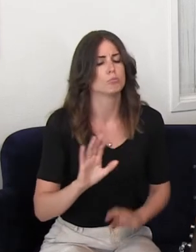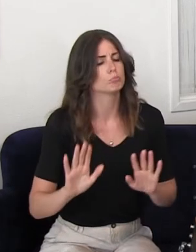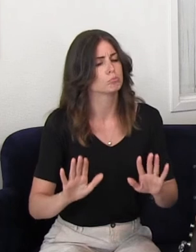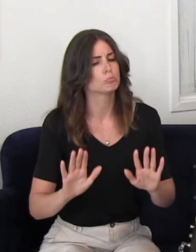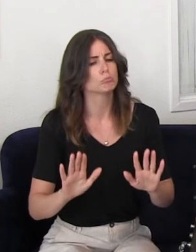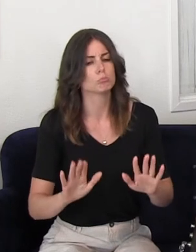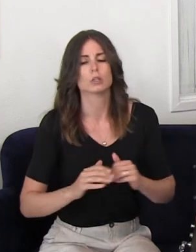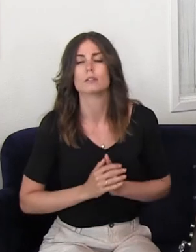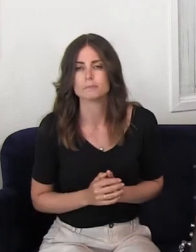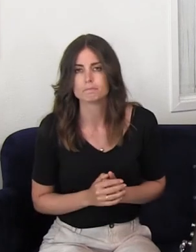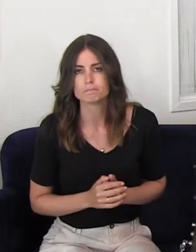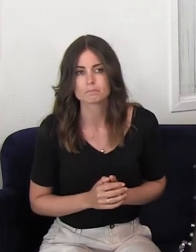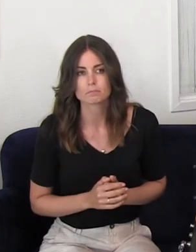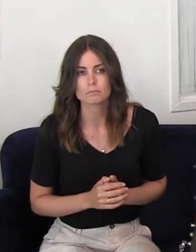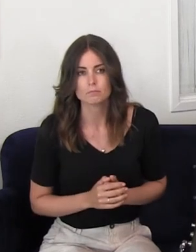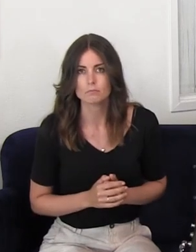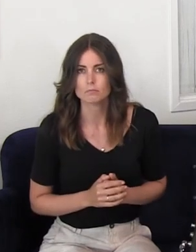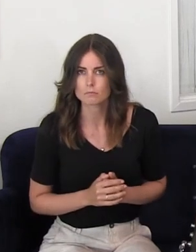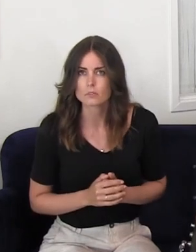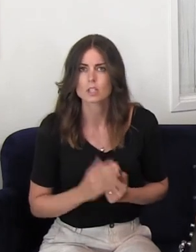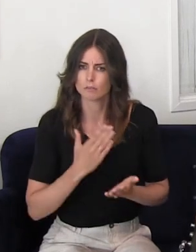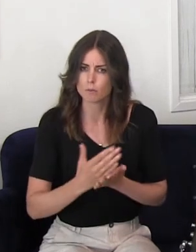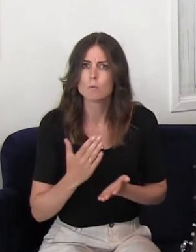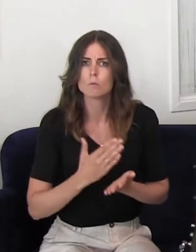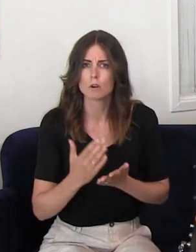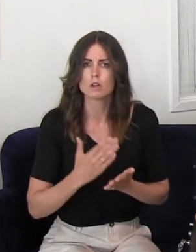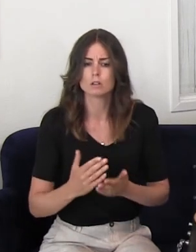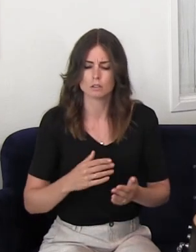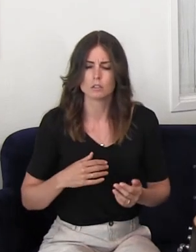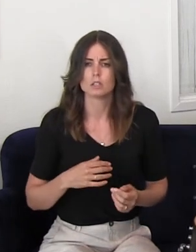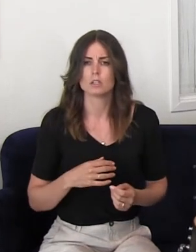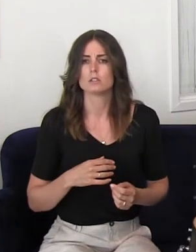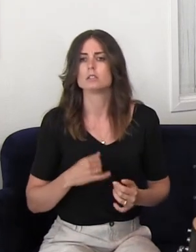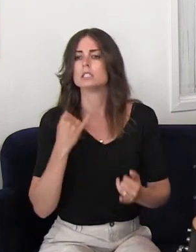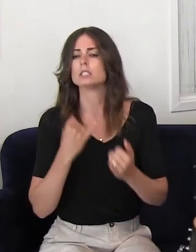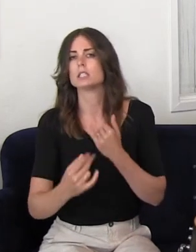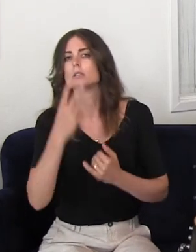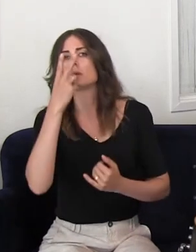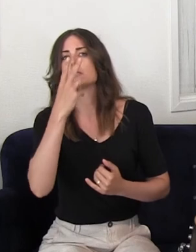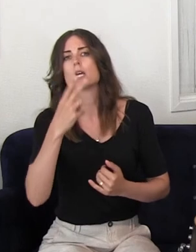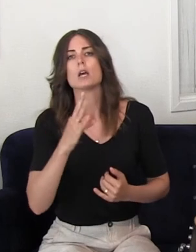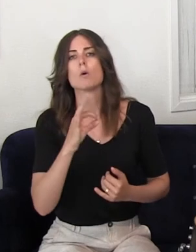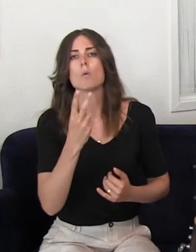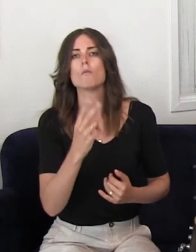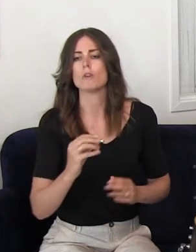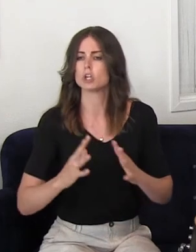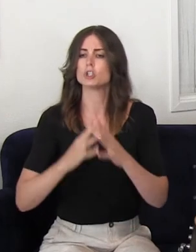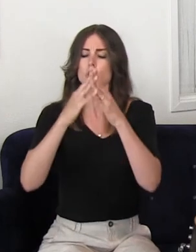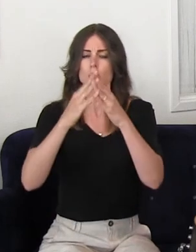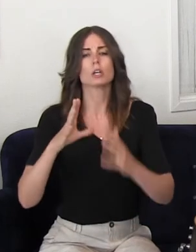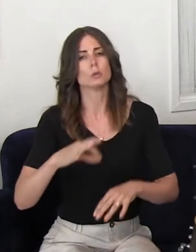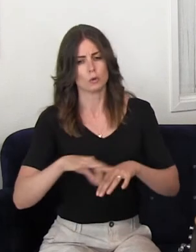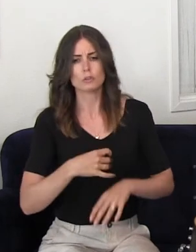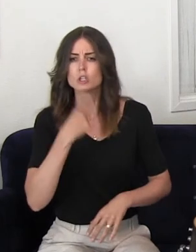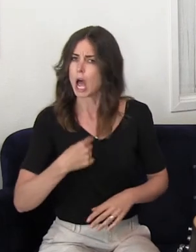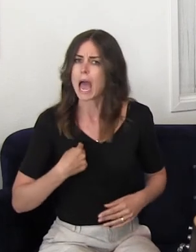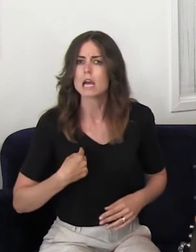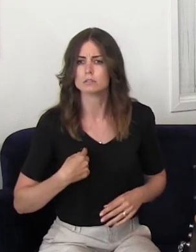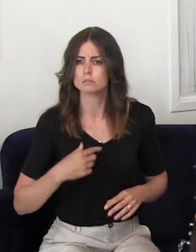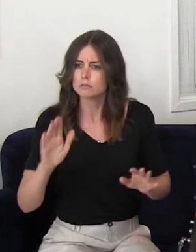sa Fido. Och så där höll de på. Och när de kom så långt så de såg Hova kyrka, då sa hon till henne att nu får han